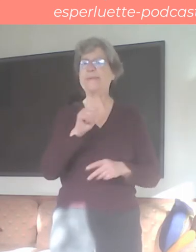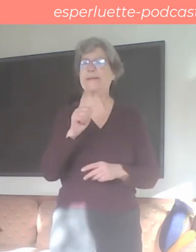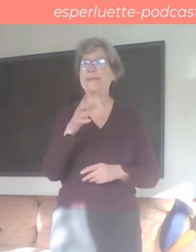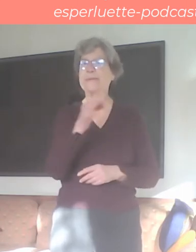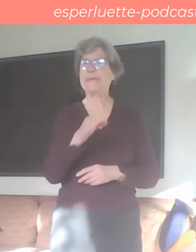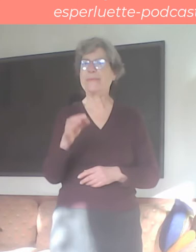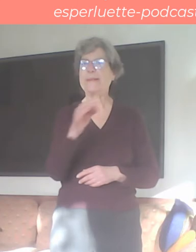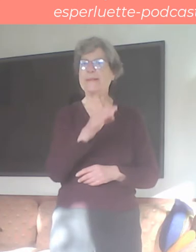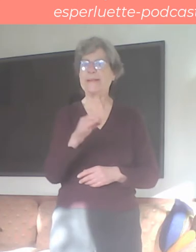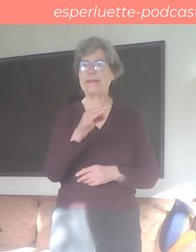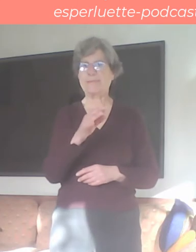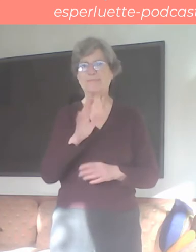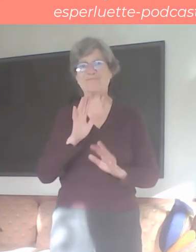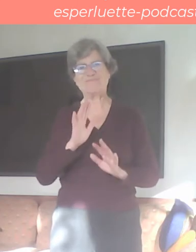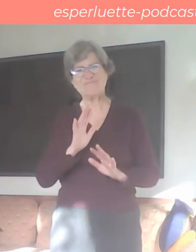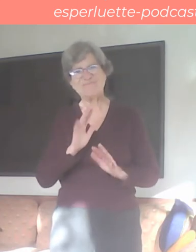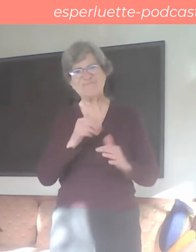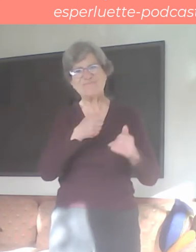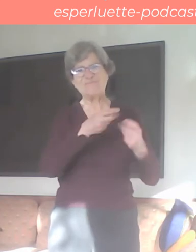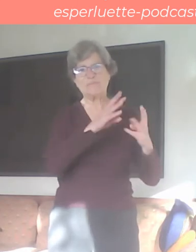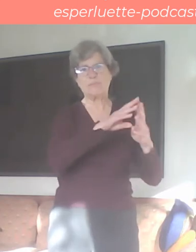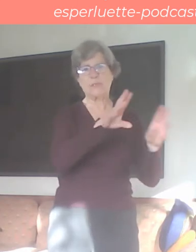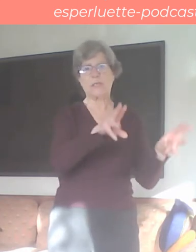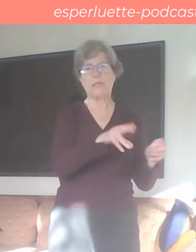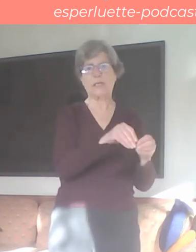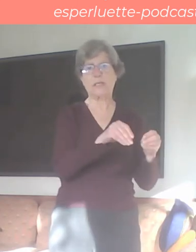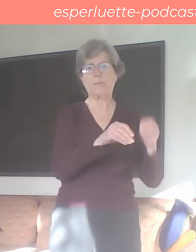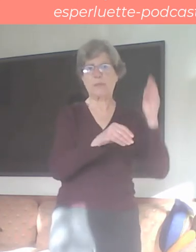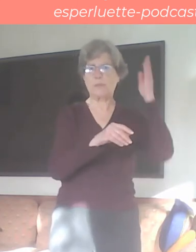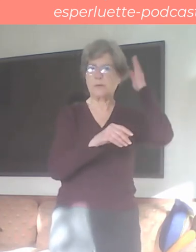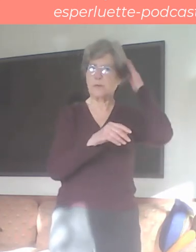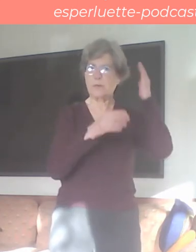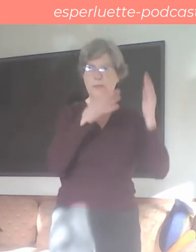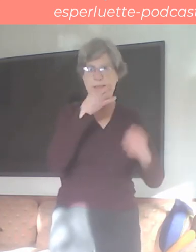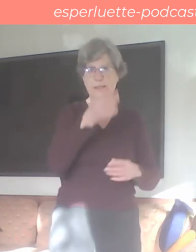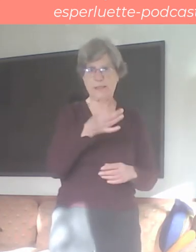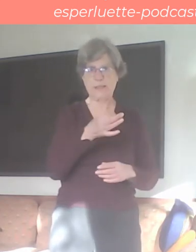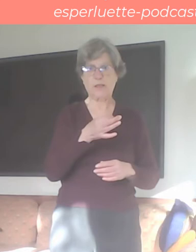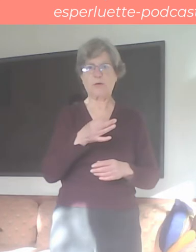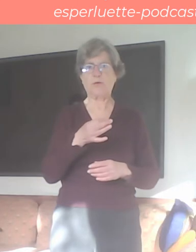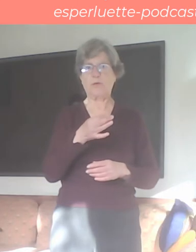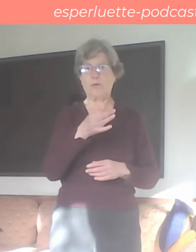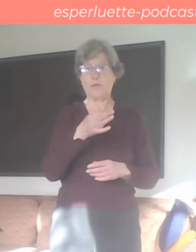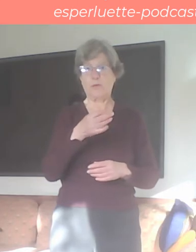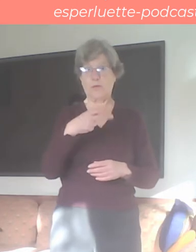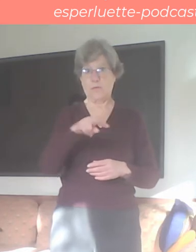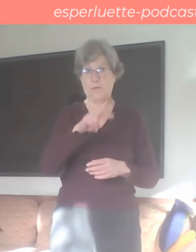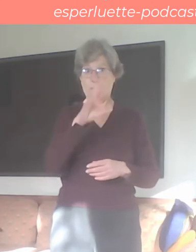dans une bagarre. Il y a eu quelques années à peu près tranquilles, mais on est de nouveau dans une bagarre, quoique,